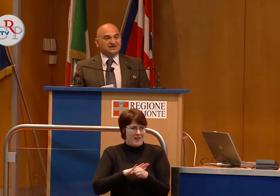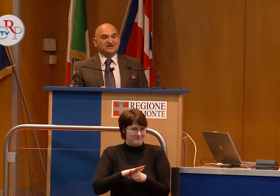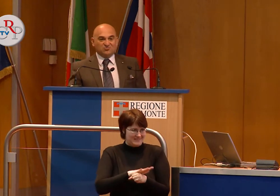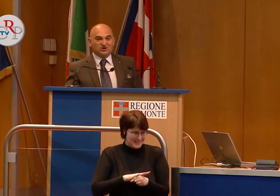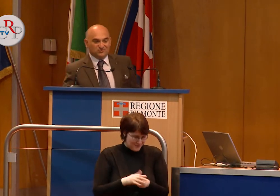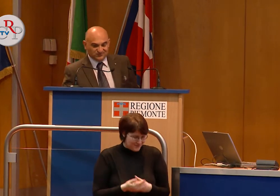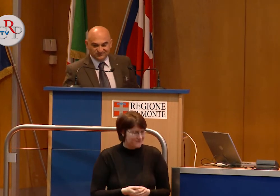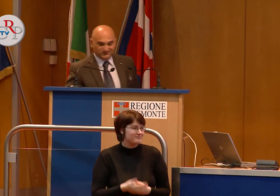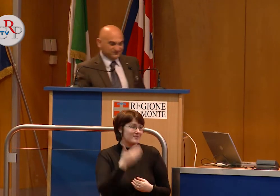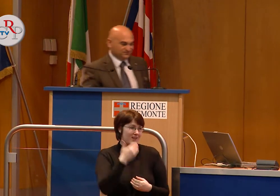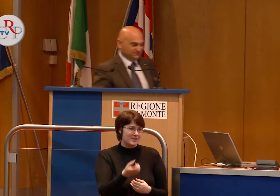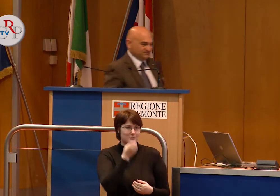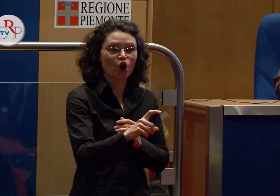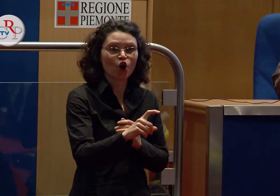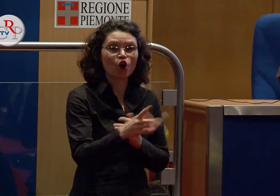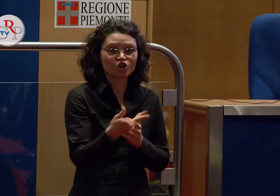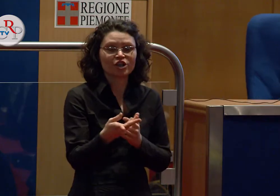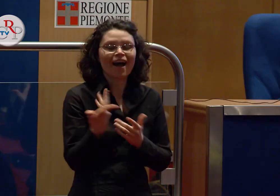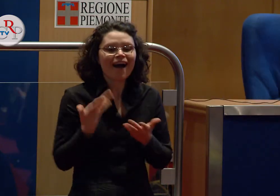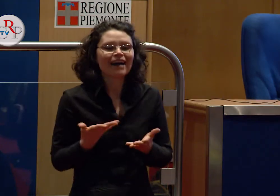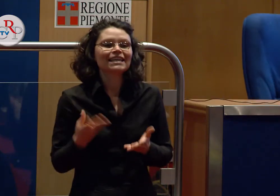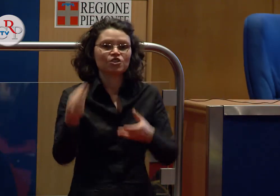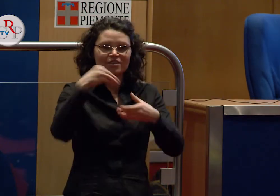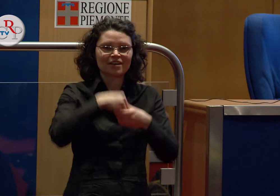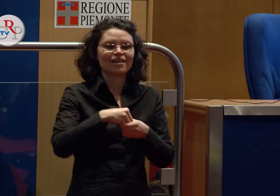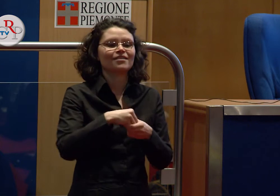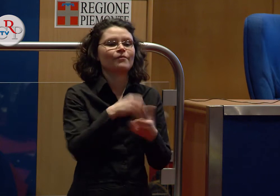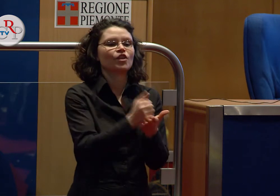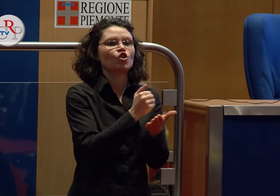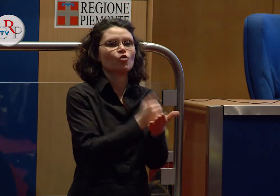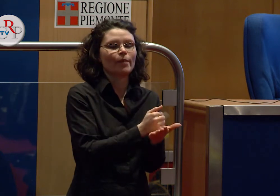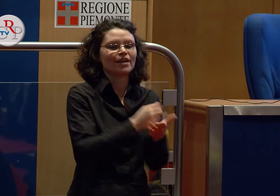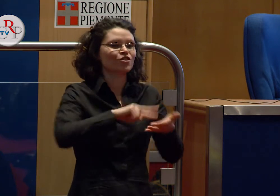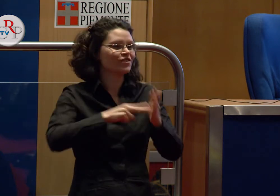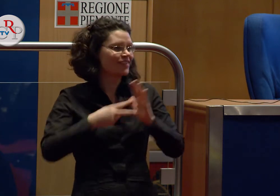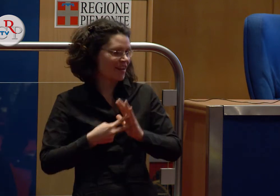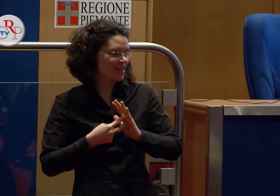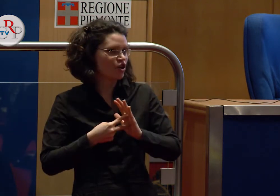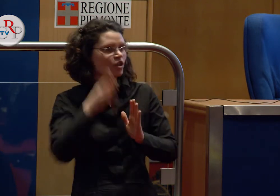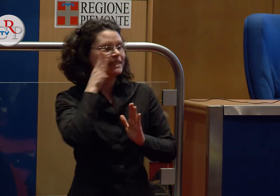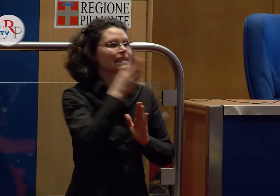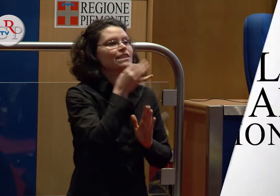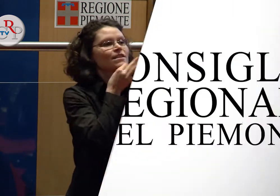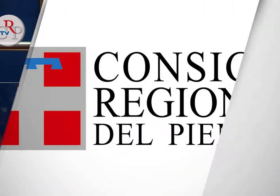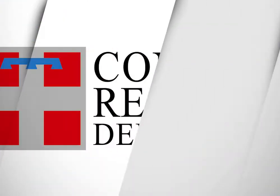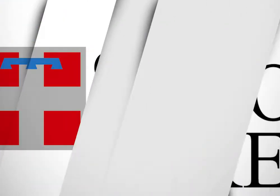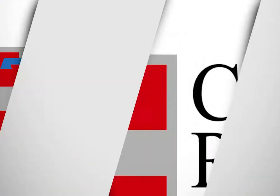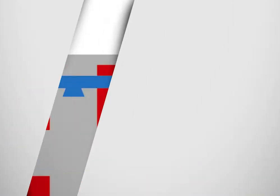come dire, bene forse informare i cittadini, scuole normali dove oltre alla lingua italiana viene anche appreso il linguaggio LIS.